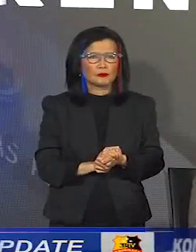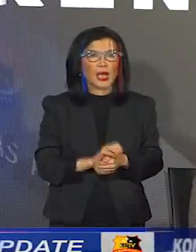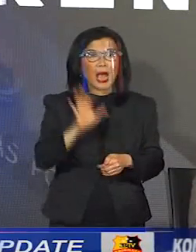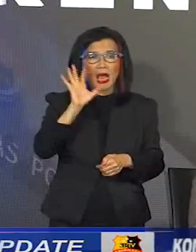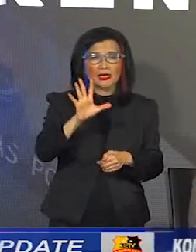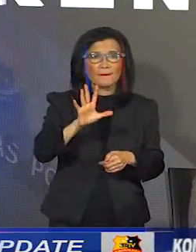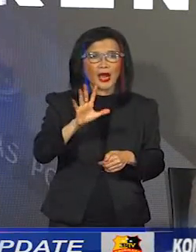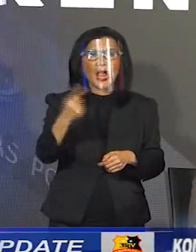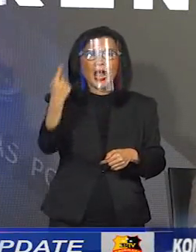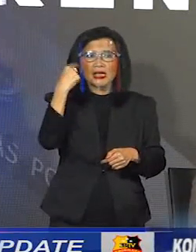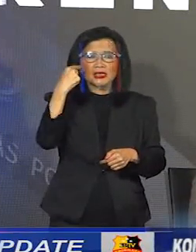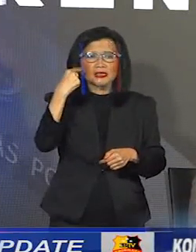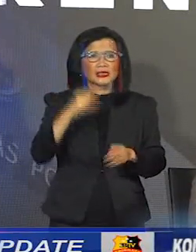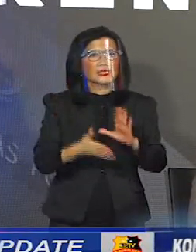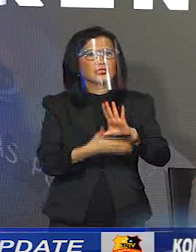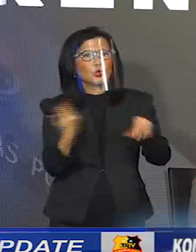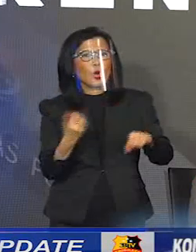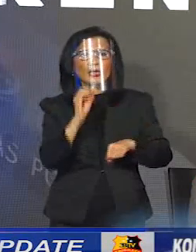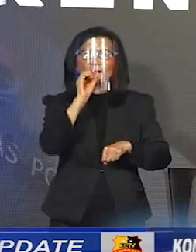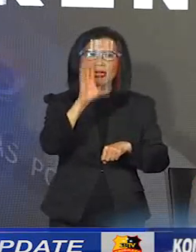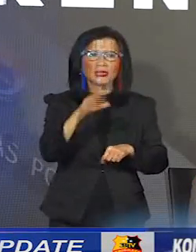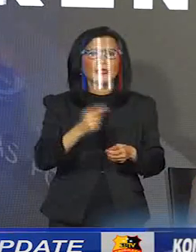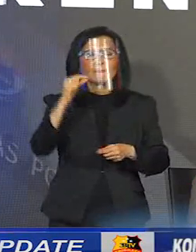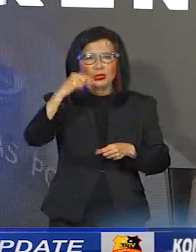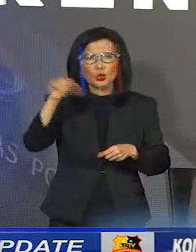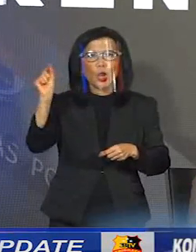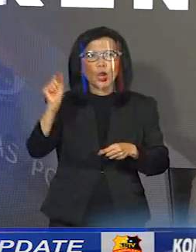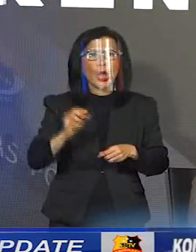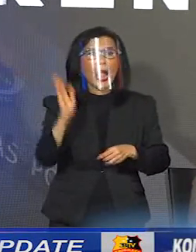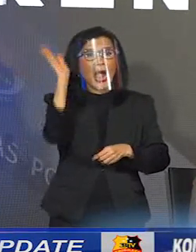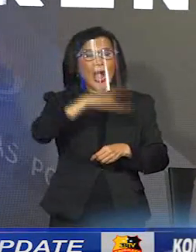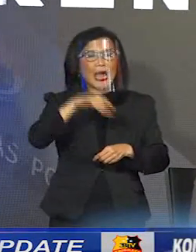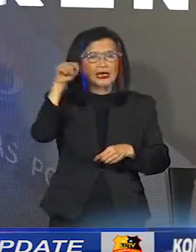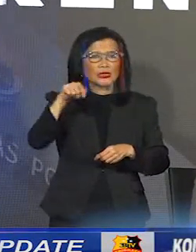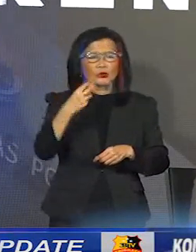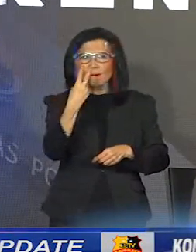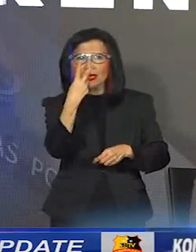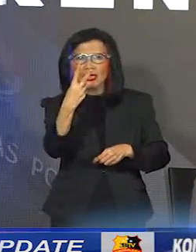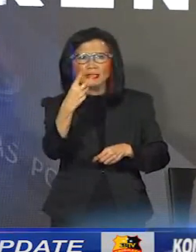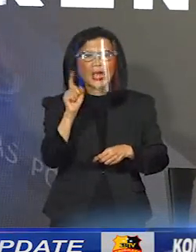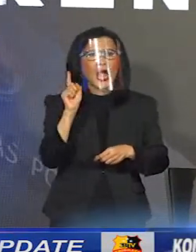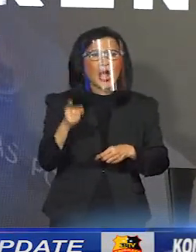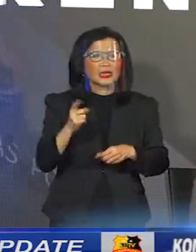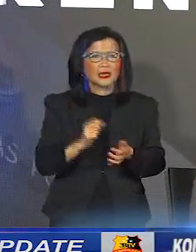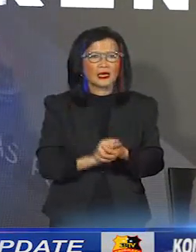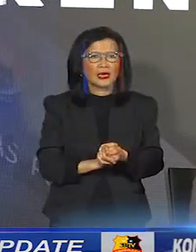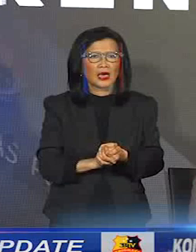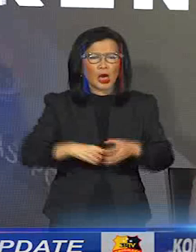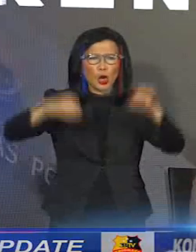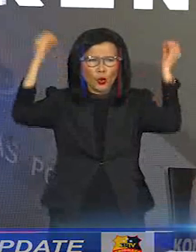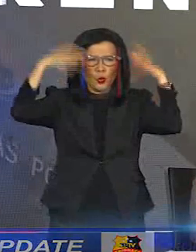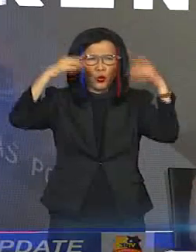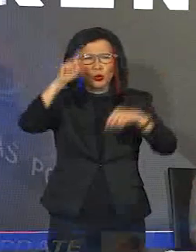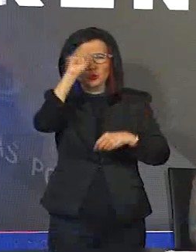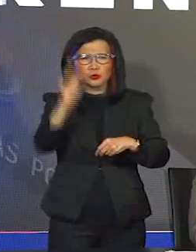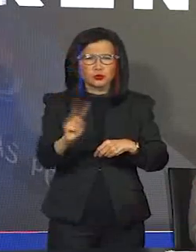5 orang saksi eksternal mengatakan bahwa benar hari tersebut melihat adanya hujan dan